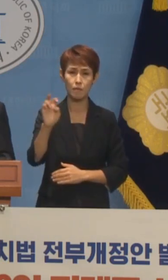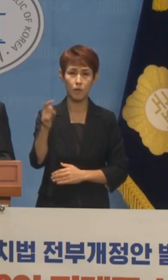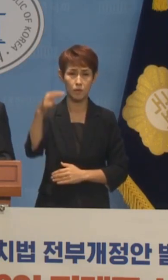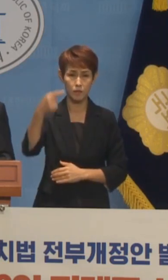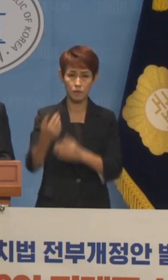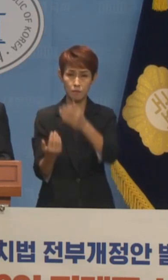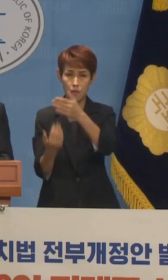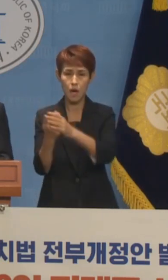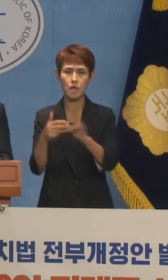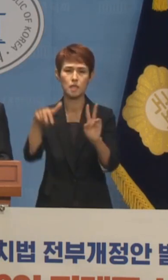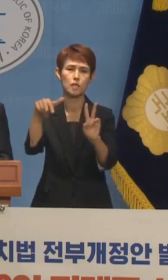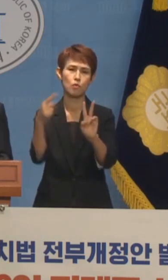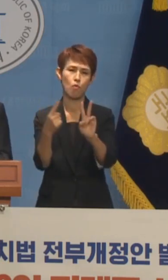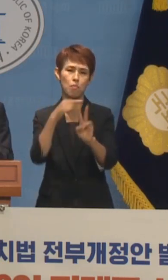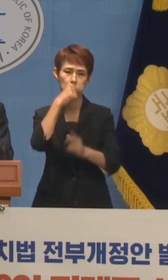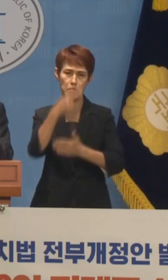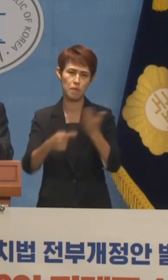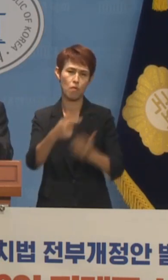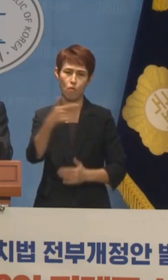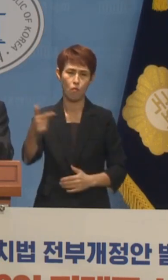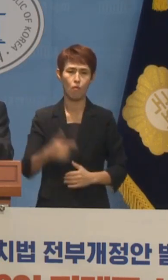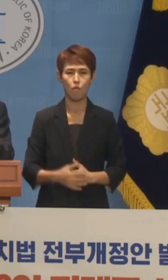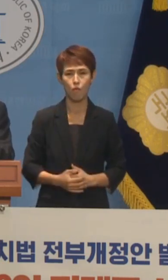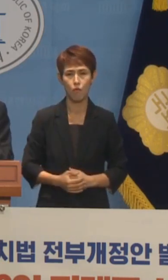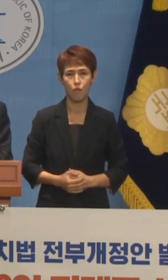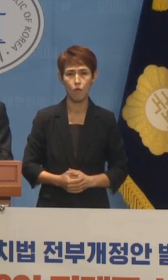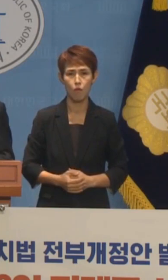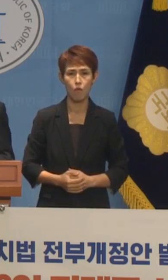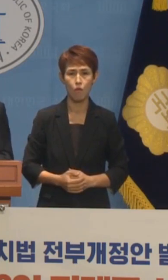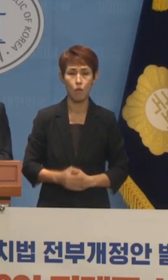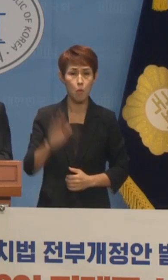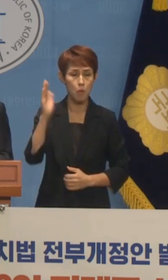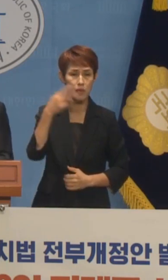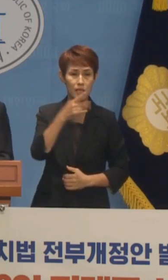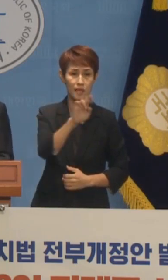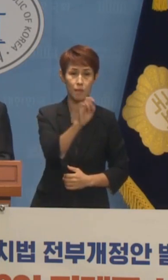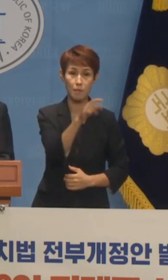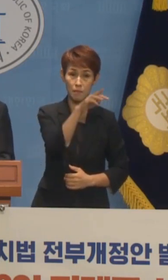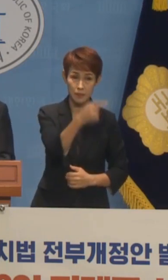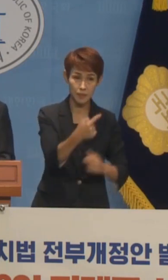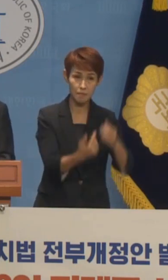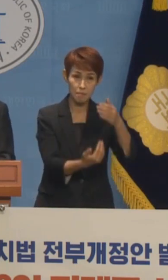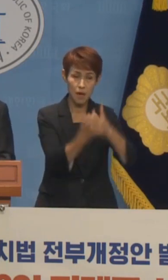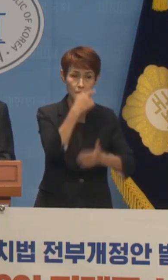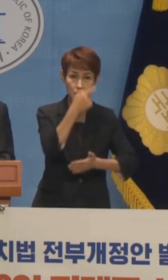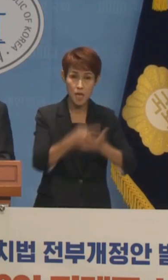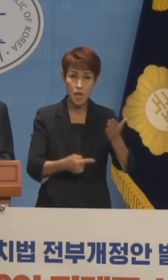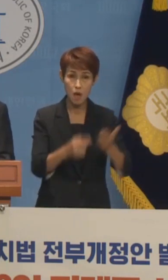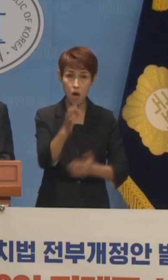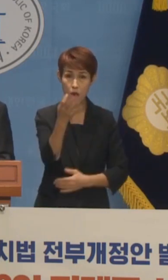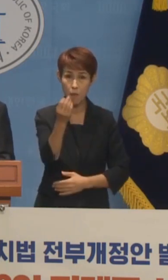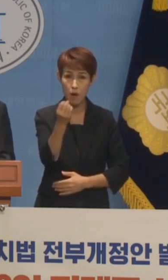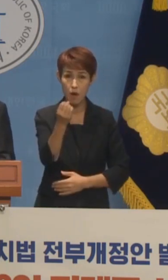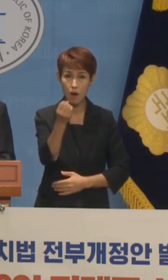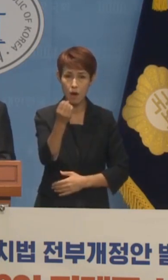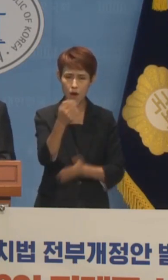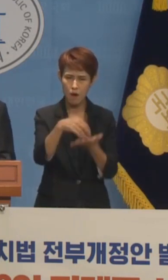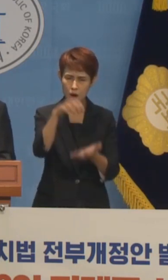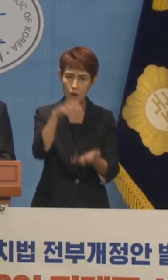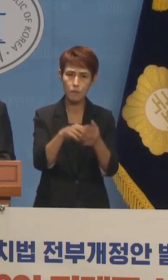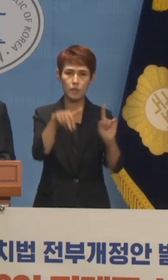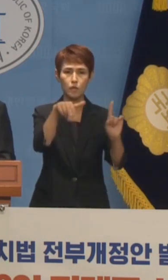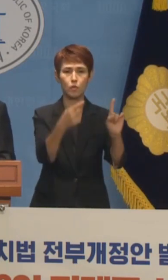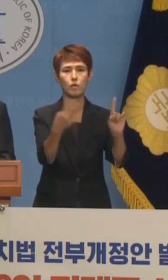2조원으로 추산되고 있습니다 최근 불거진 티매트 사태의 피해액은 현재 직계로 1조